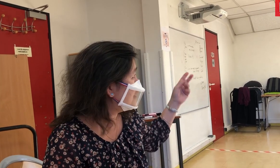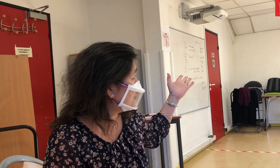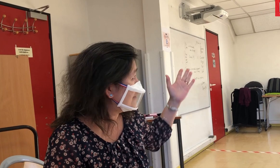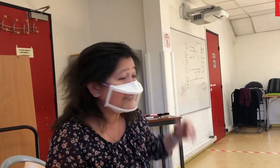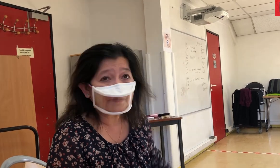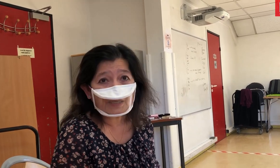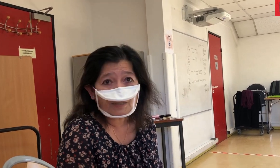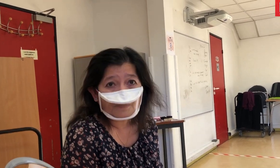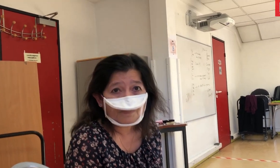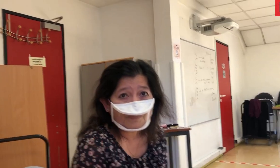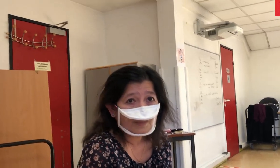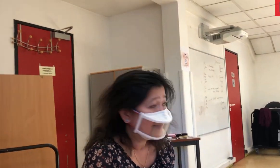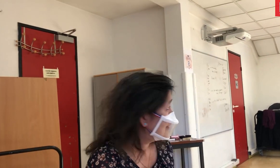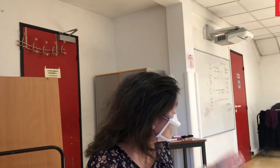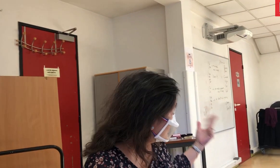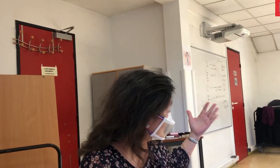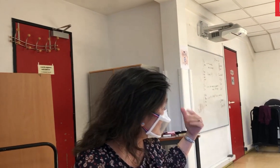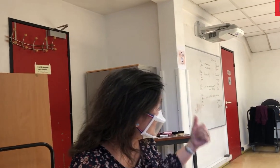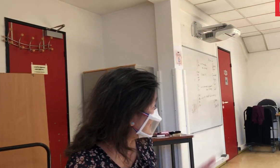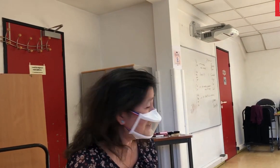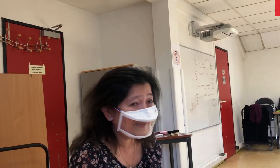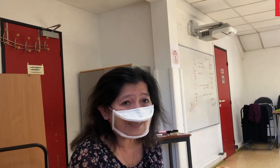avez Sybille. Alors Sybille, approchez.